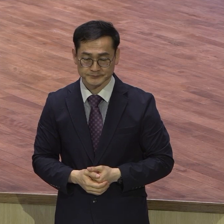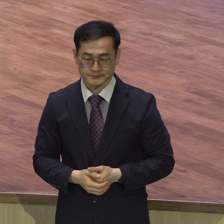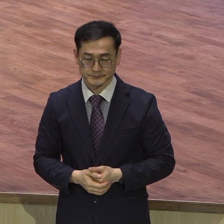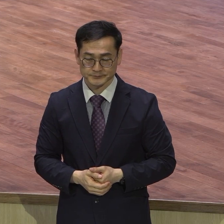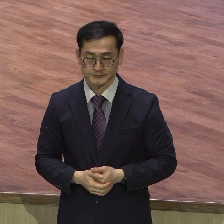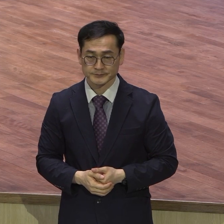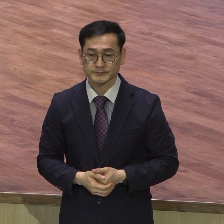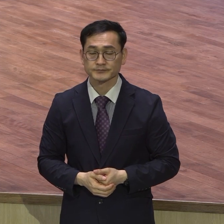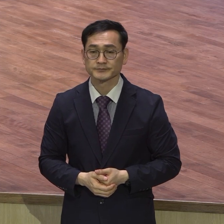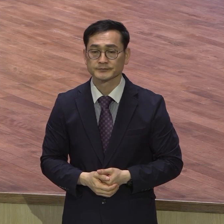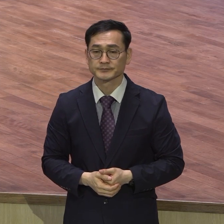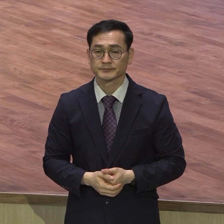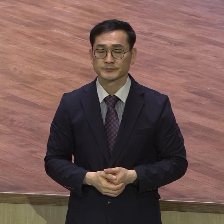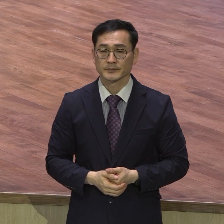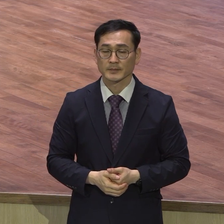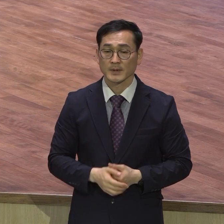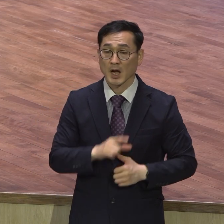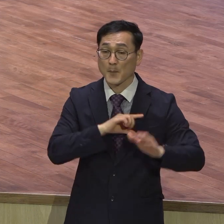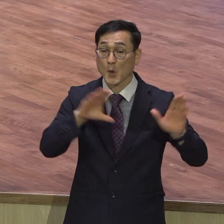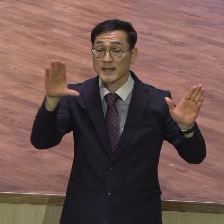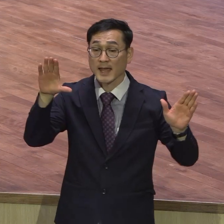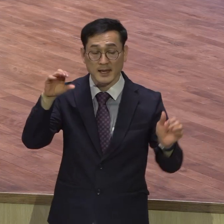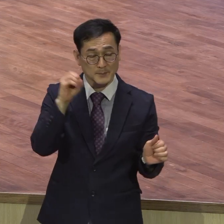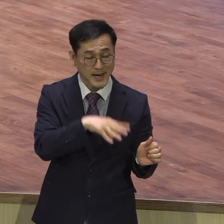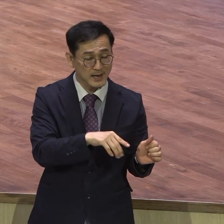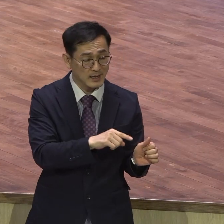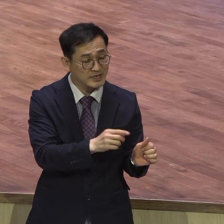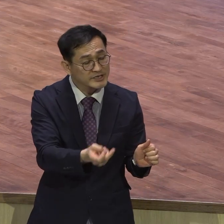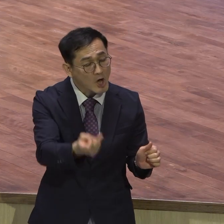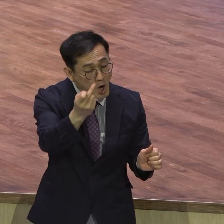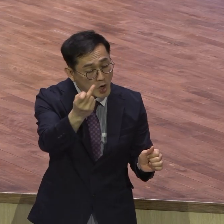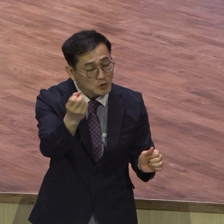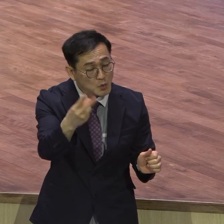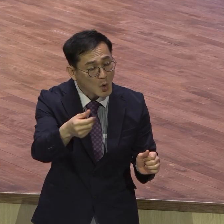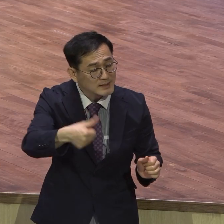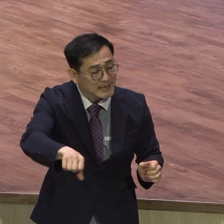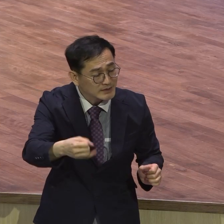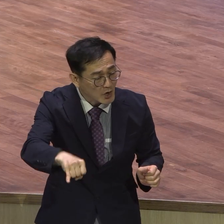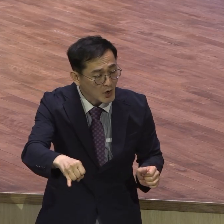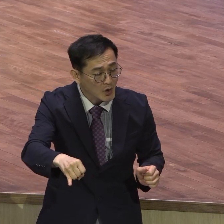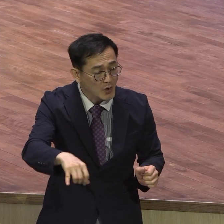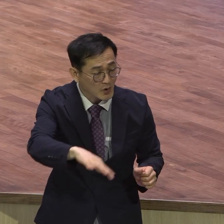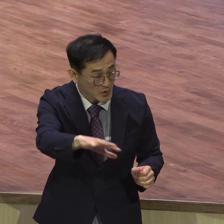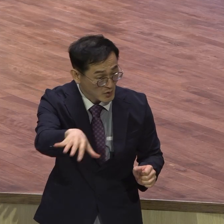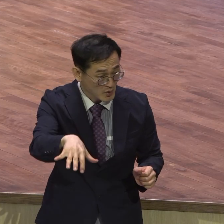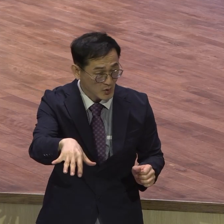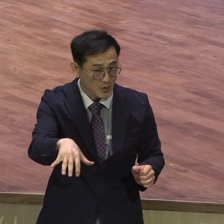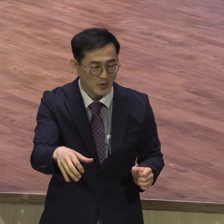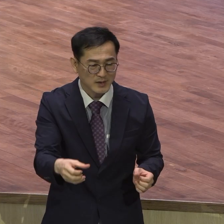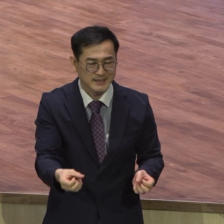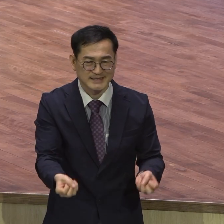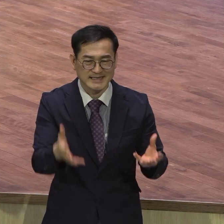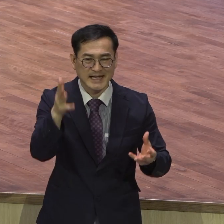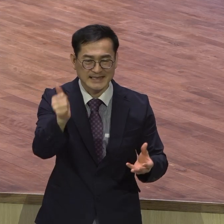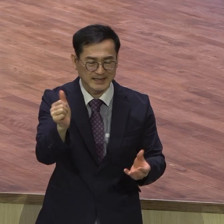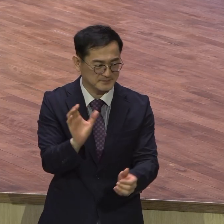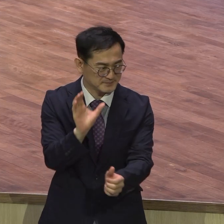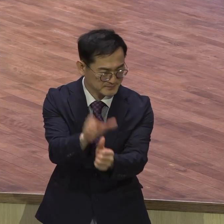하나님께서 모세에게 아론과 그 아들들을 제사장으로 삼으실 것을